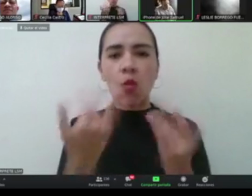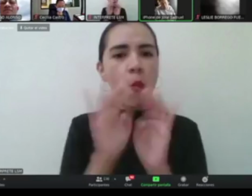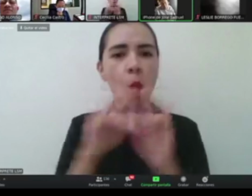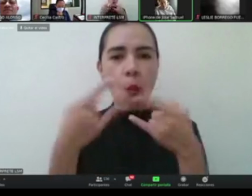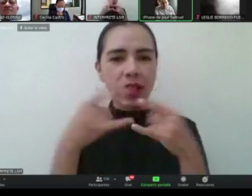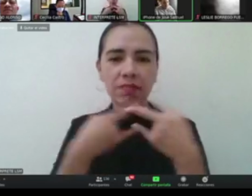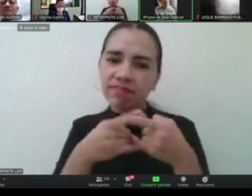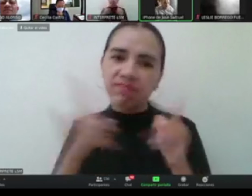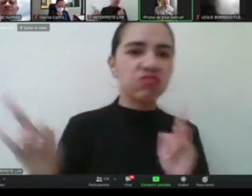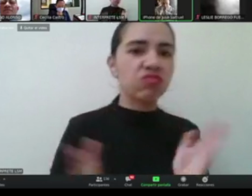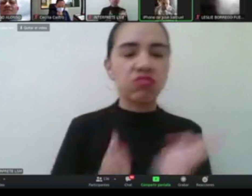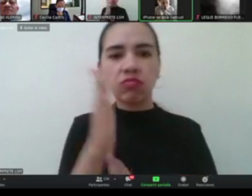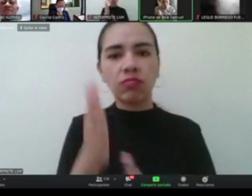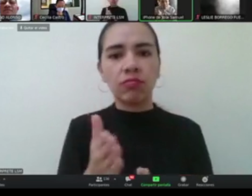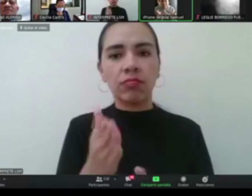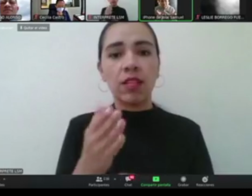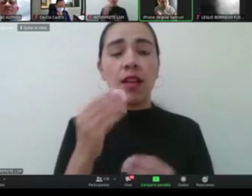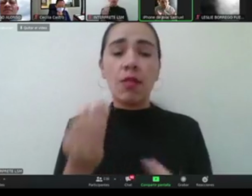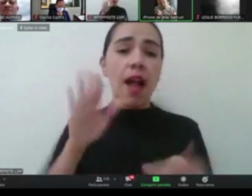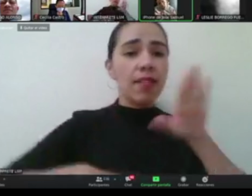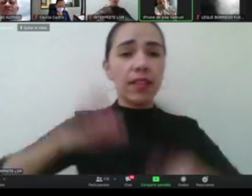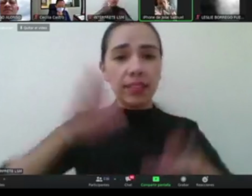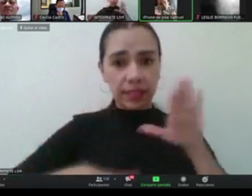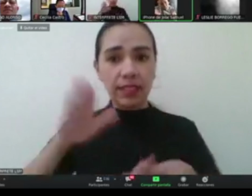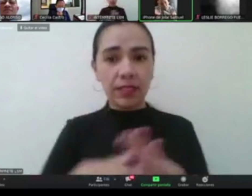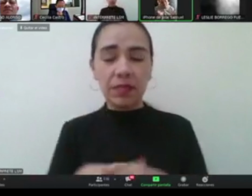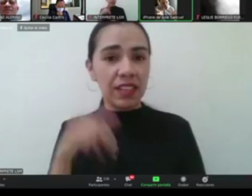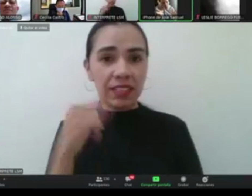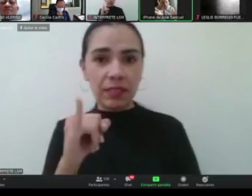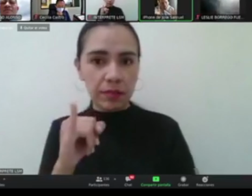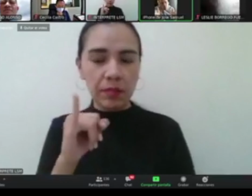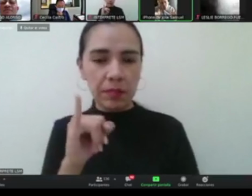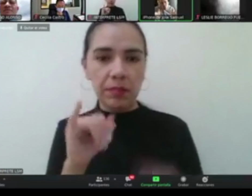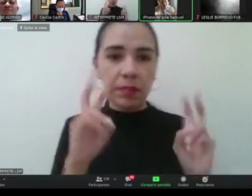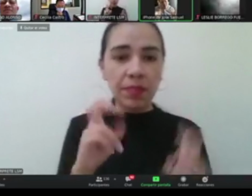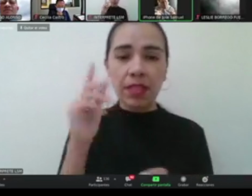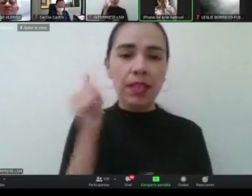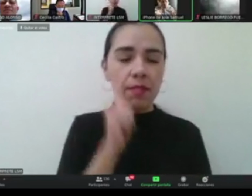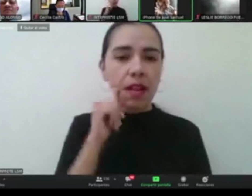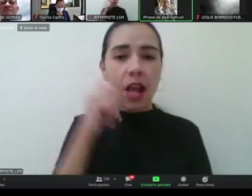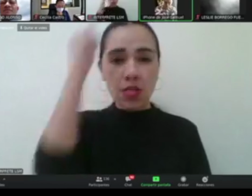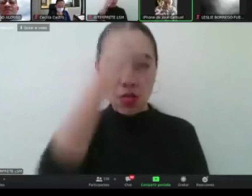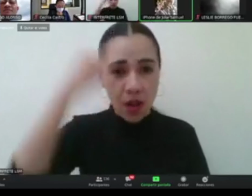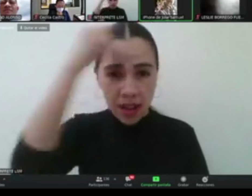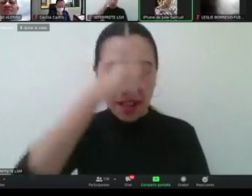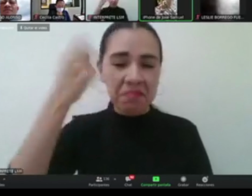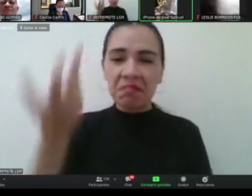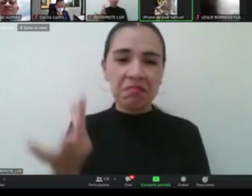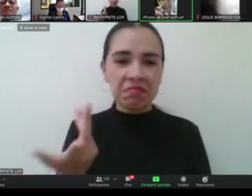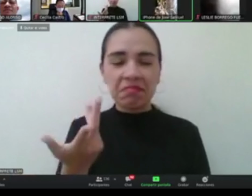Muchas veces se habla mucho desde la teoría, pero es la teoría la que muchas veces nos impide